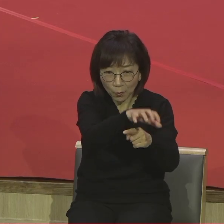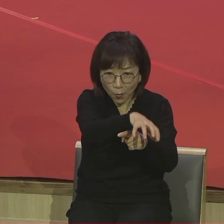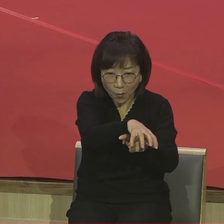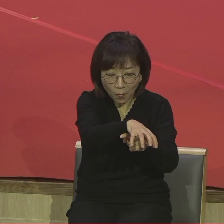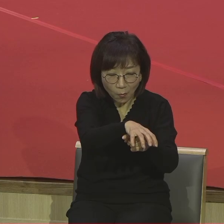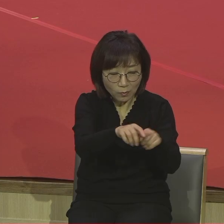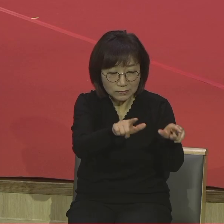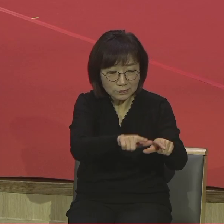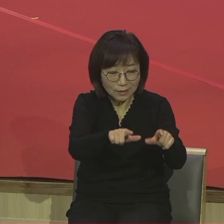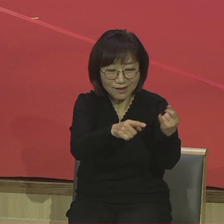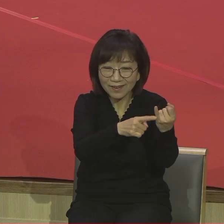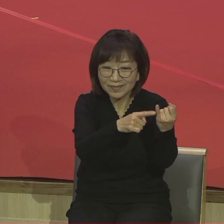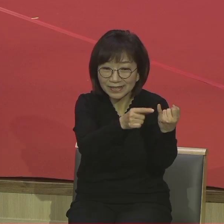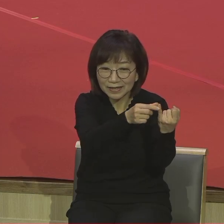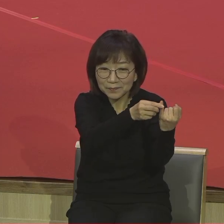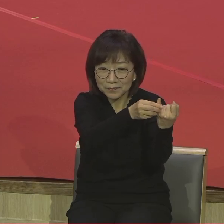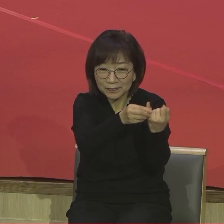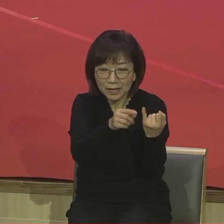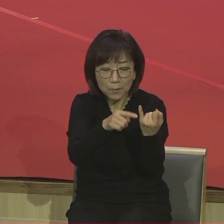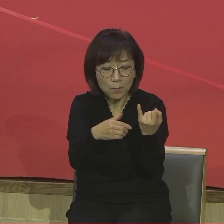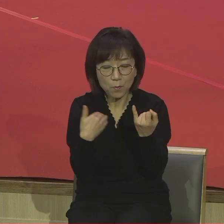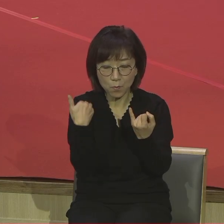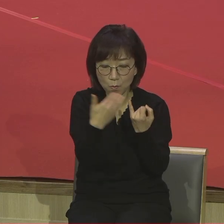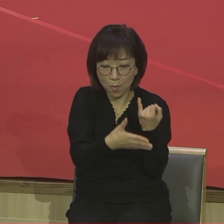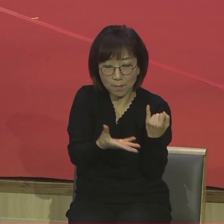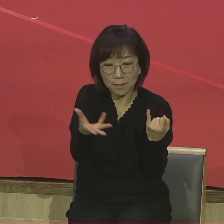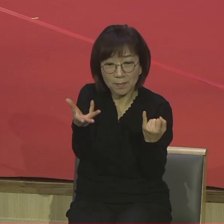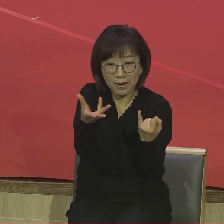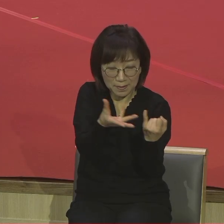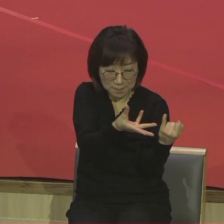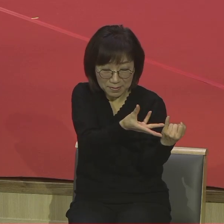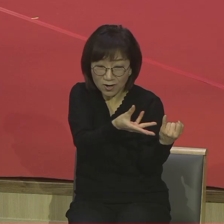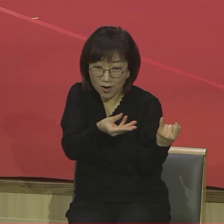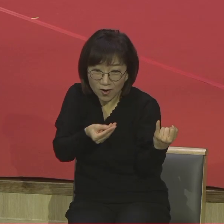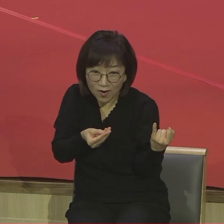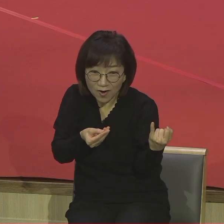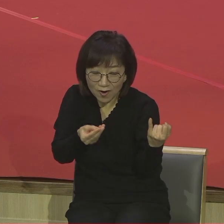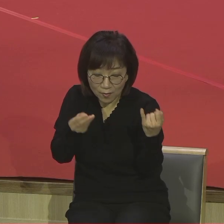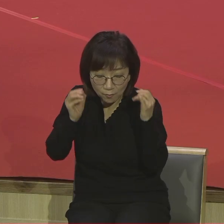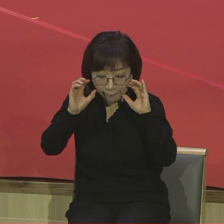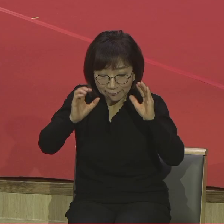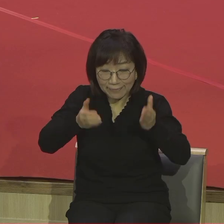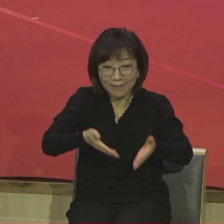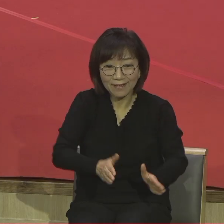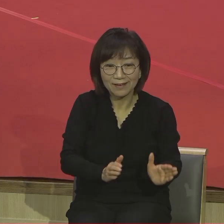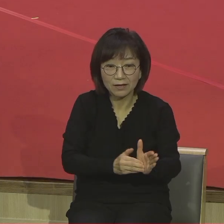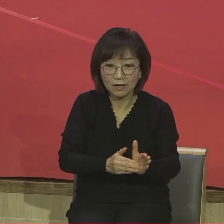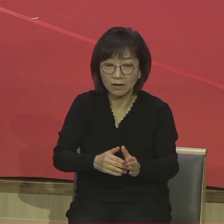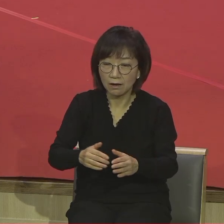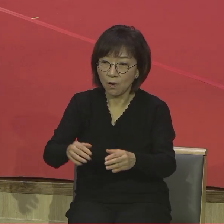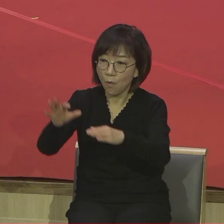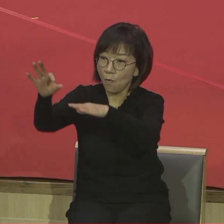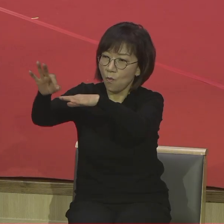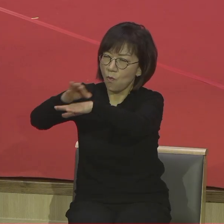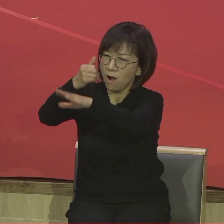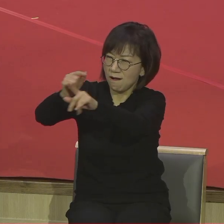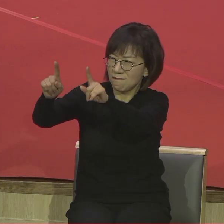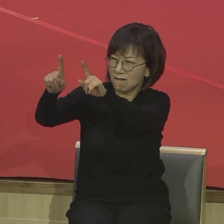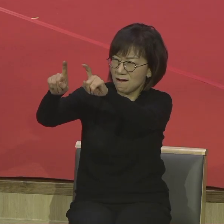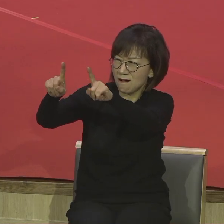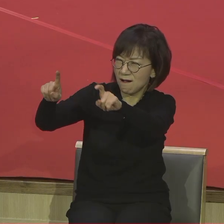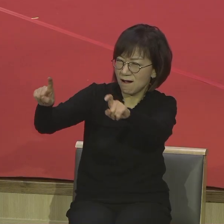빌려서 이 땅에 오셨습니다. 그것도 거대한 궁전이 아니고